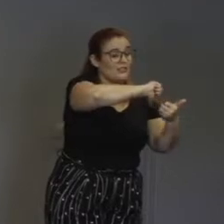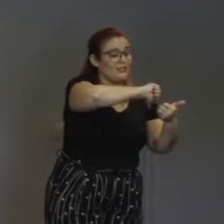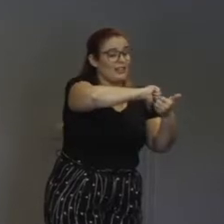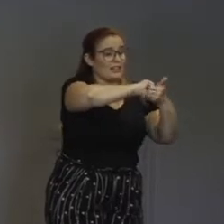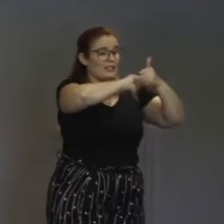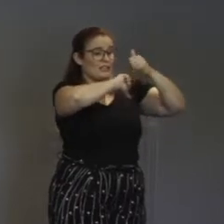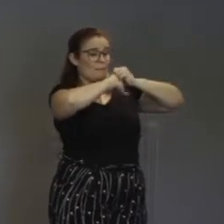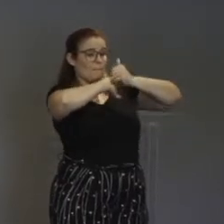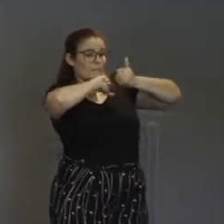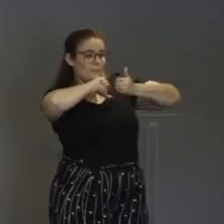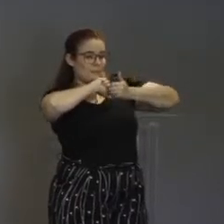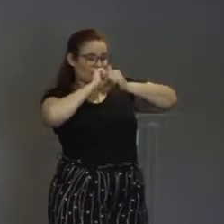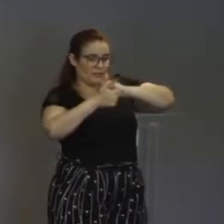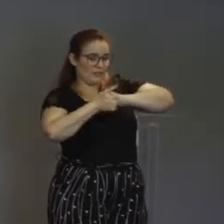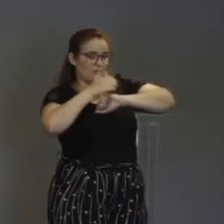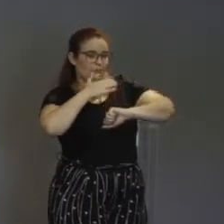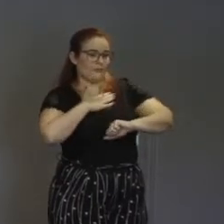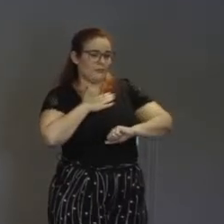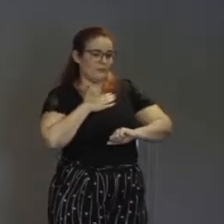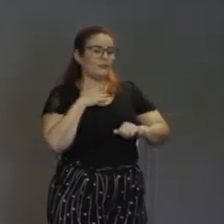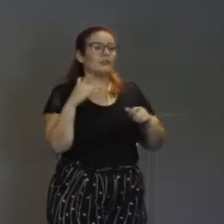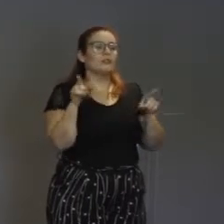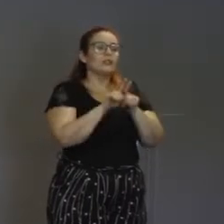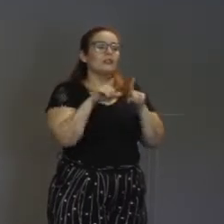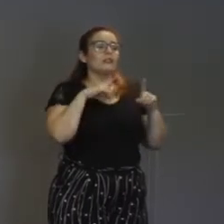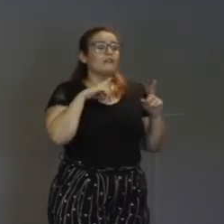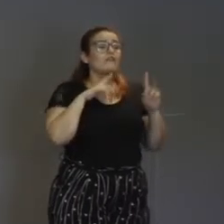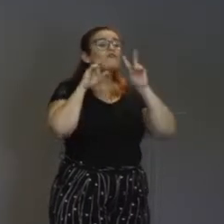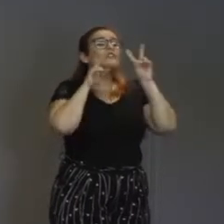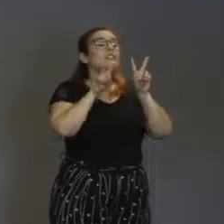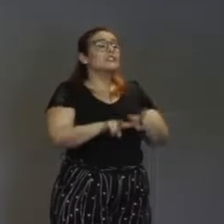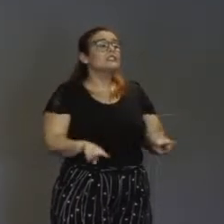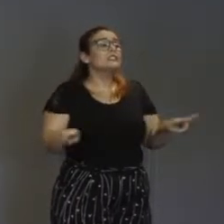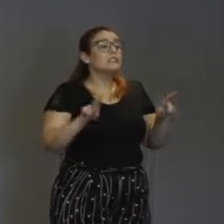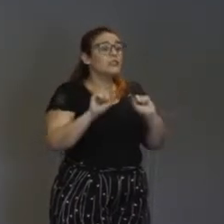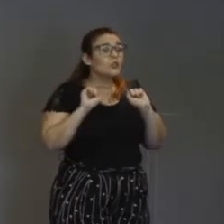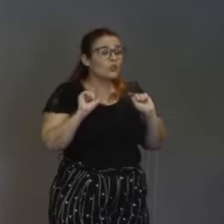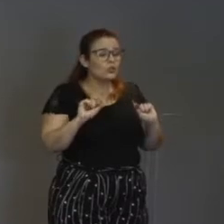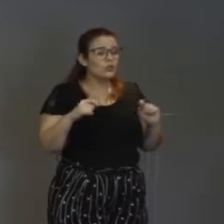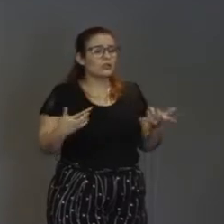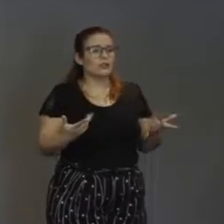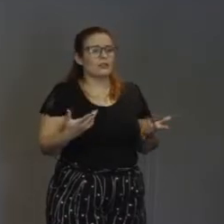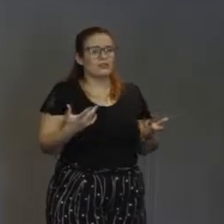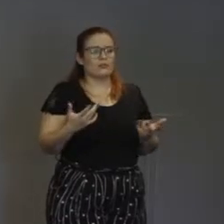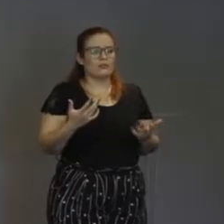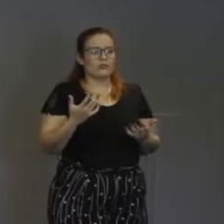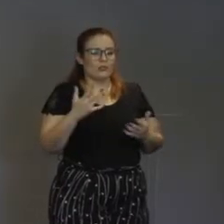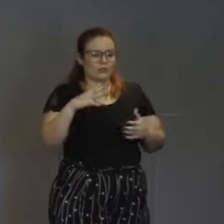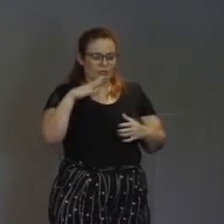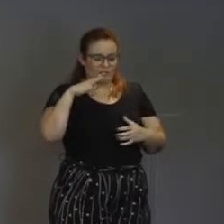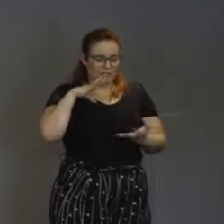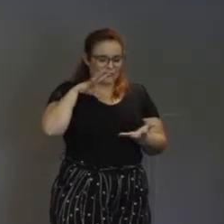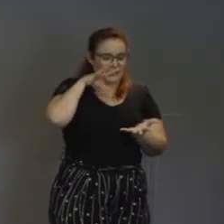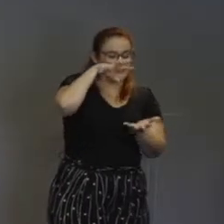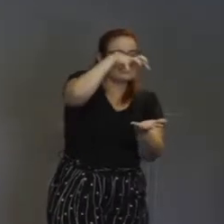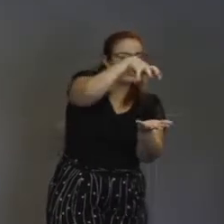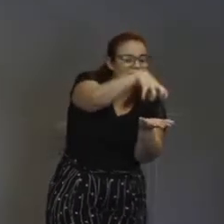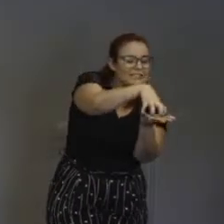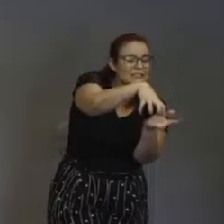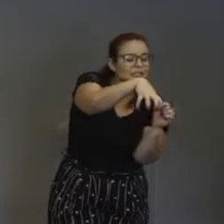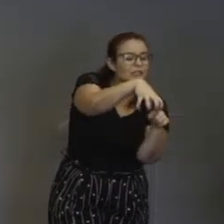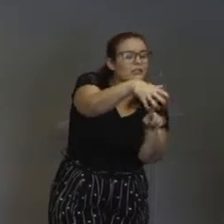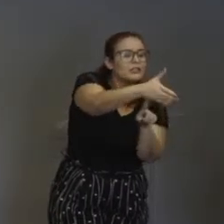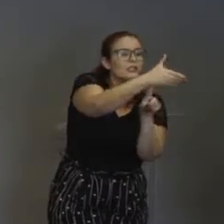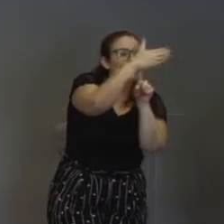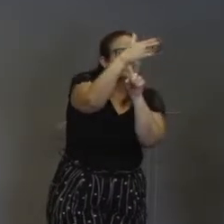aí a questão também da visão de que do centro, né, da centrificação de várias